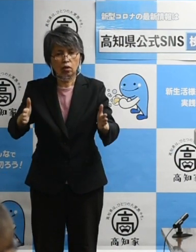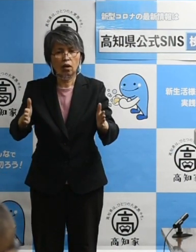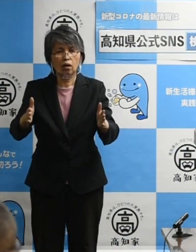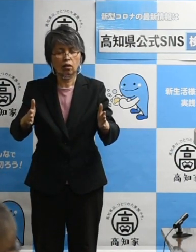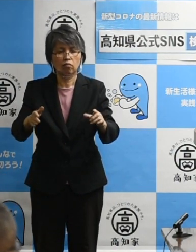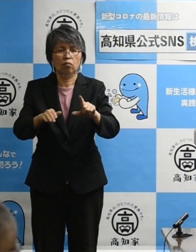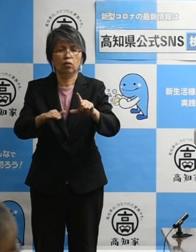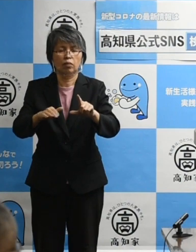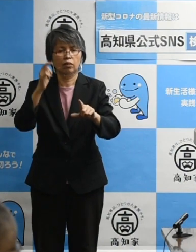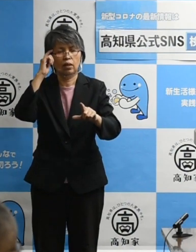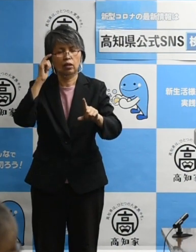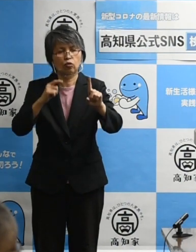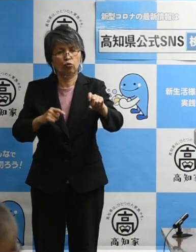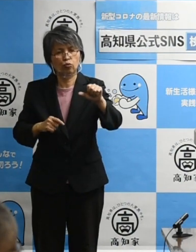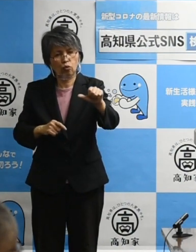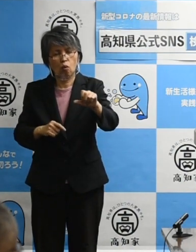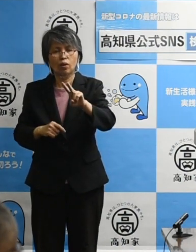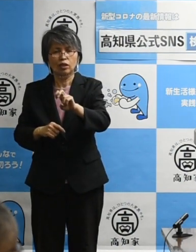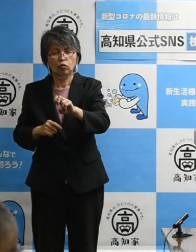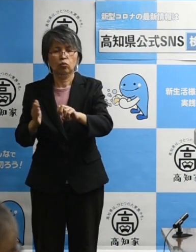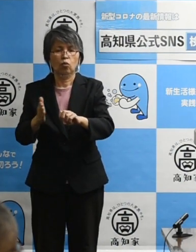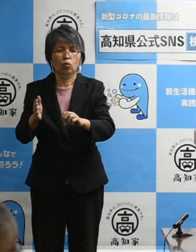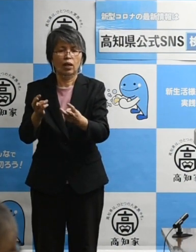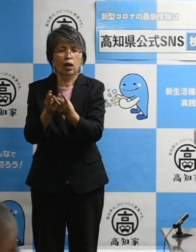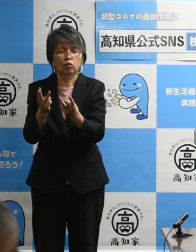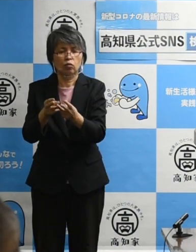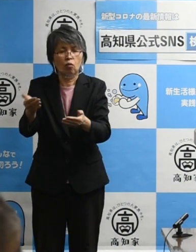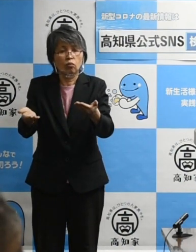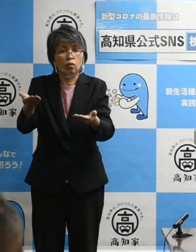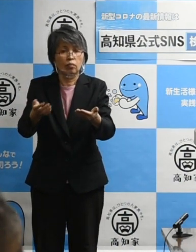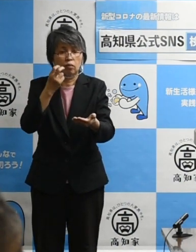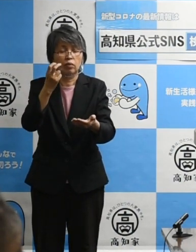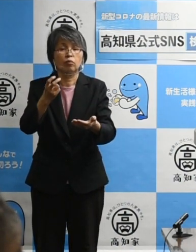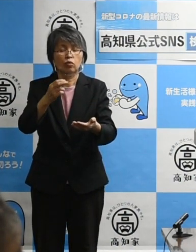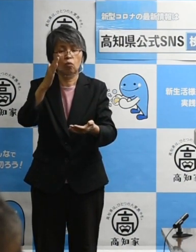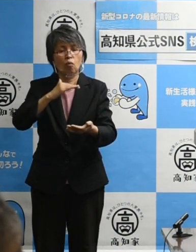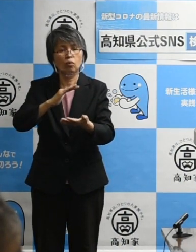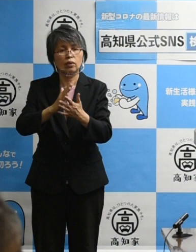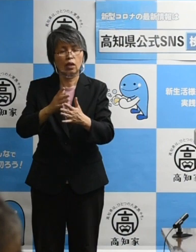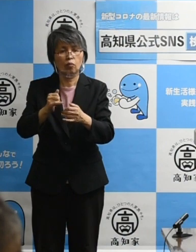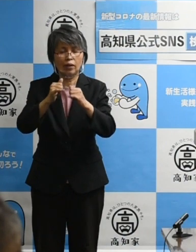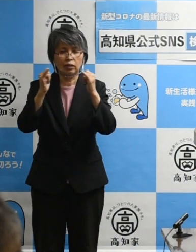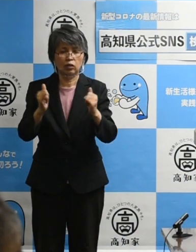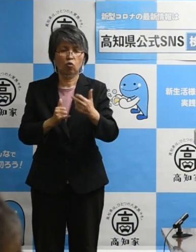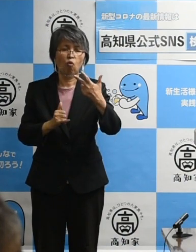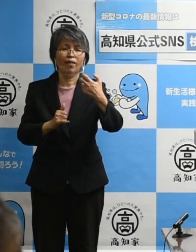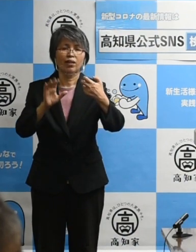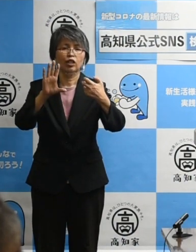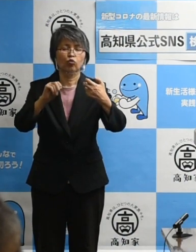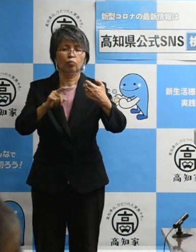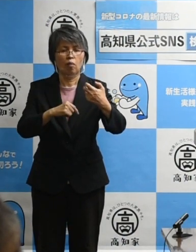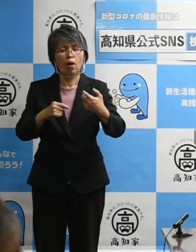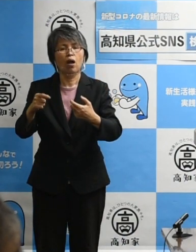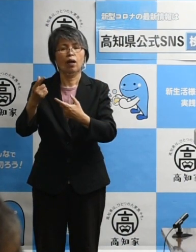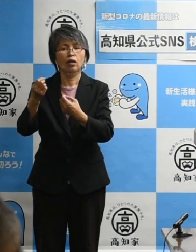ゃいますが、15、25という数字と並べて比べてご覧いただきますと、高知県の場合人口70万人なんで、ちょうどここが同じような数字